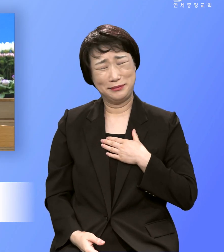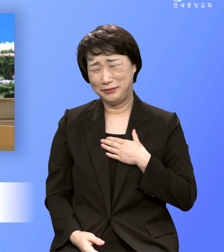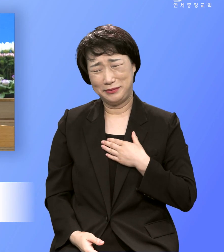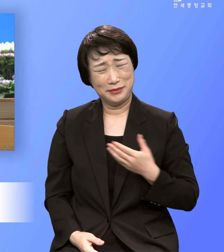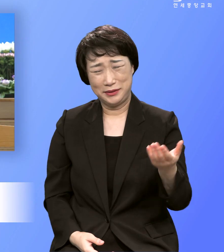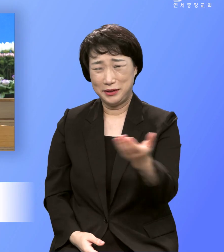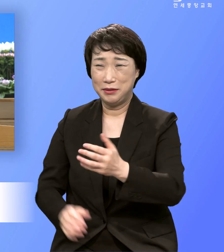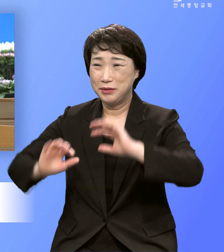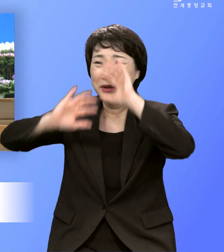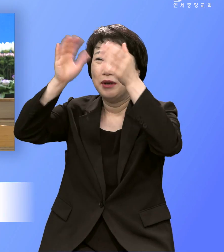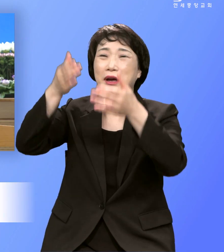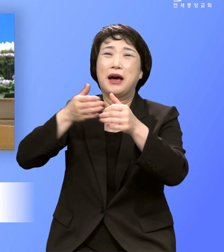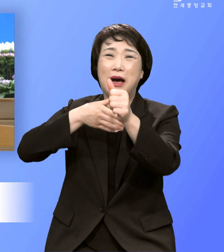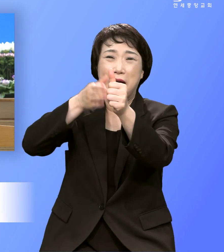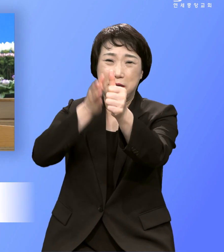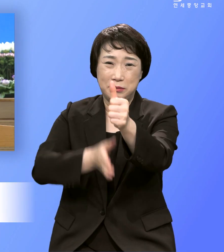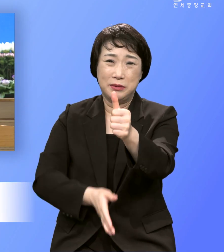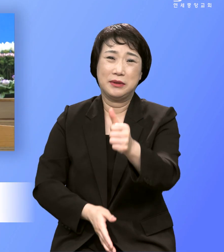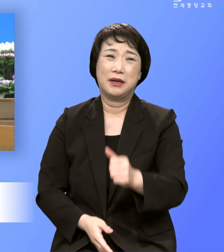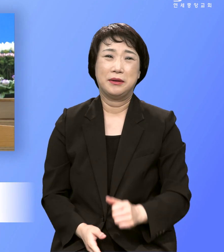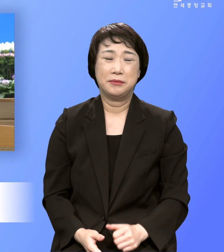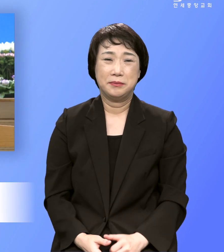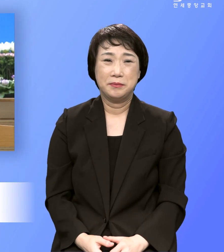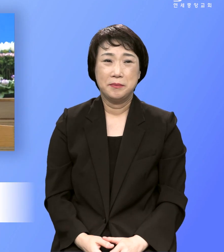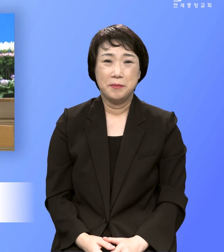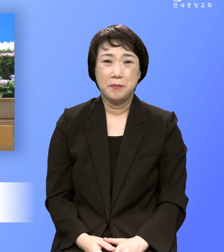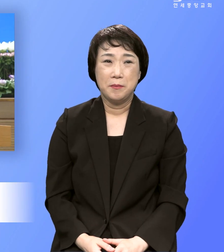여러분 천국 가야 합니다.